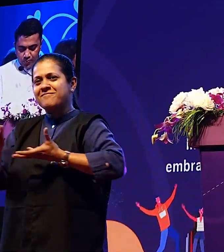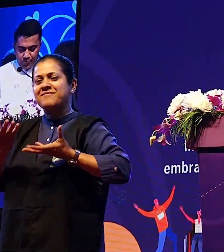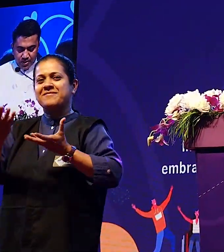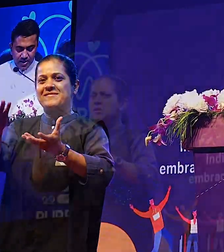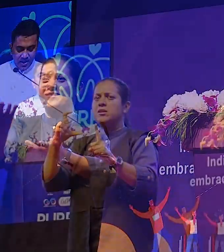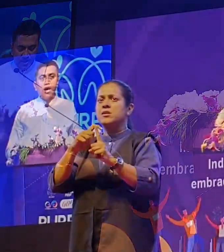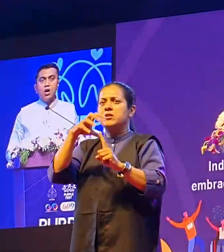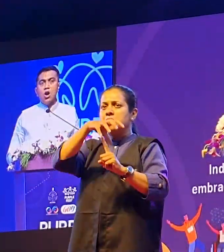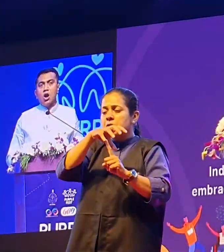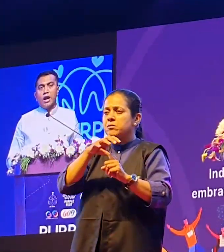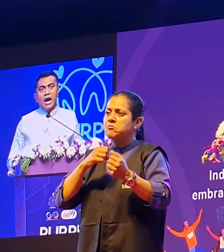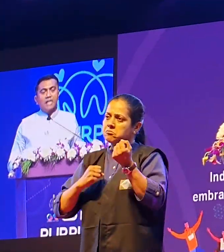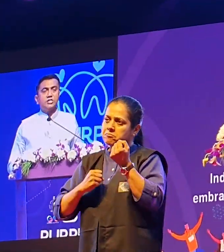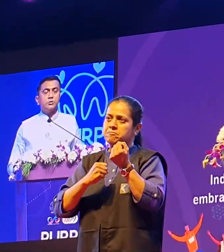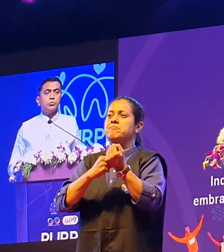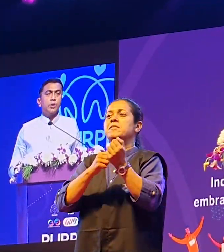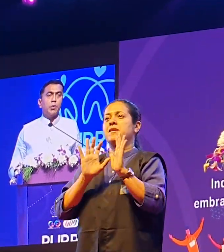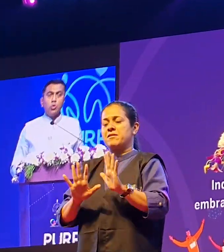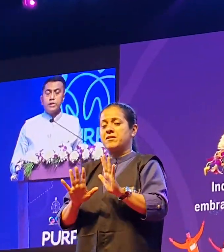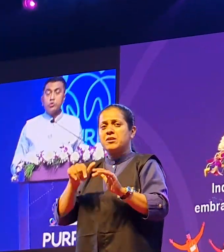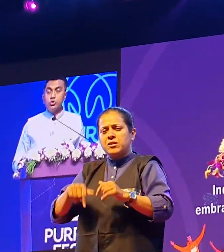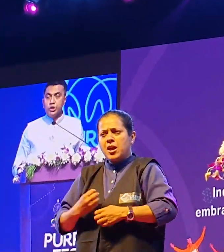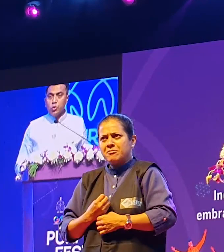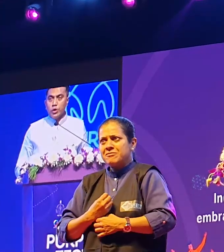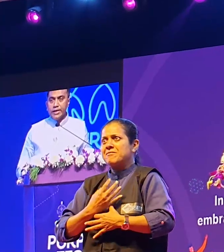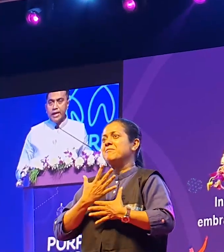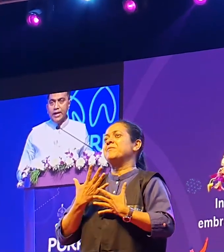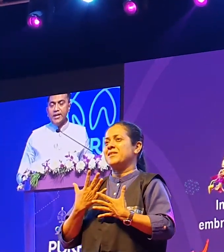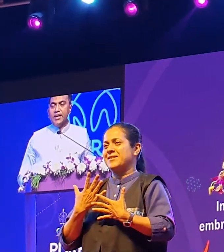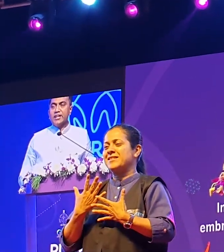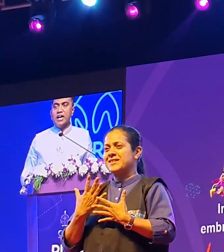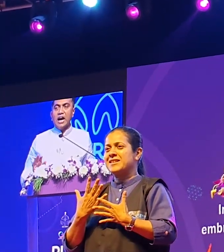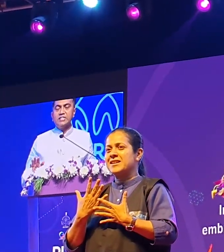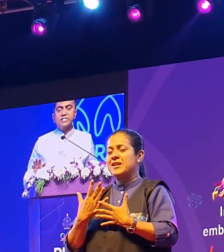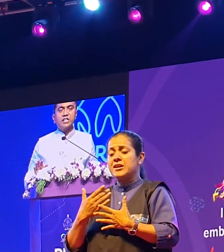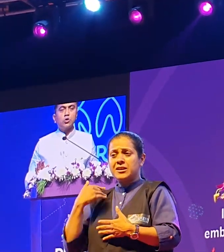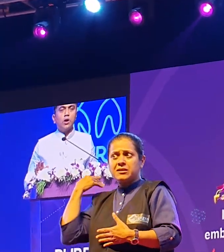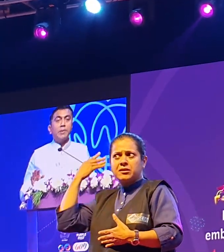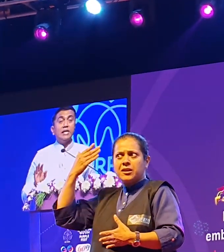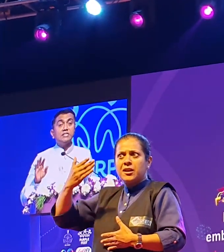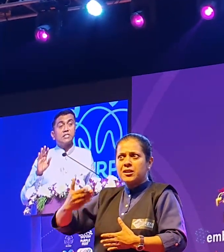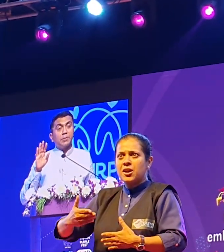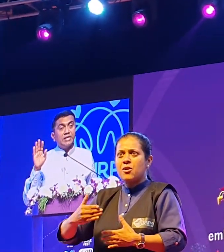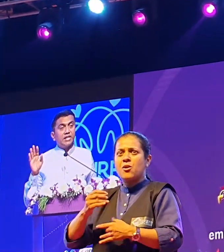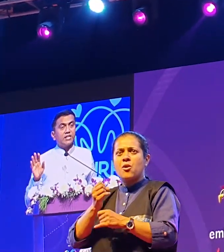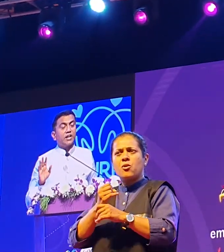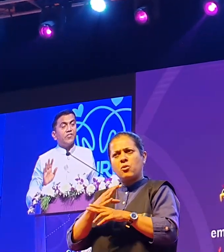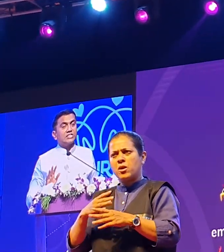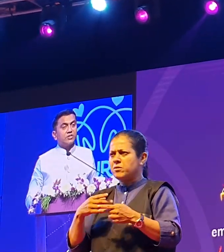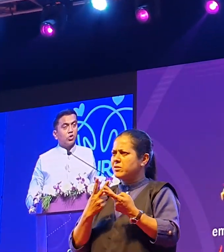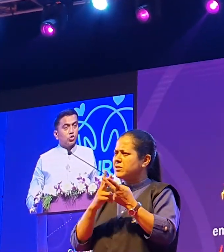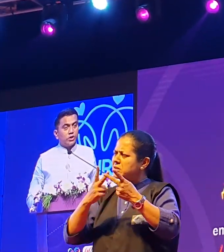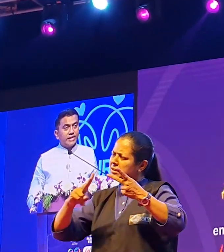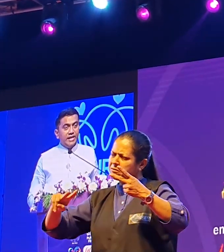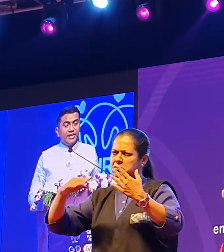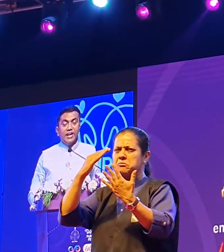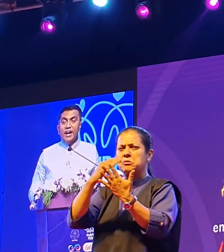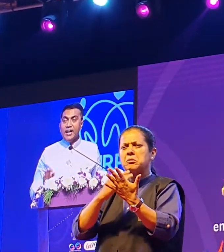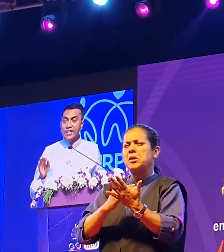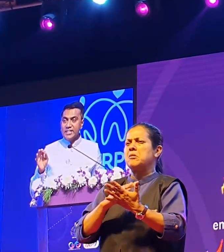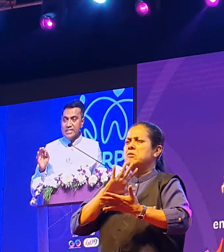हूँ. और आज मुझे बहुत ही खुशी हो रही है कि आज तक गोवा में सभी तरह के फेस्टिवल होते